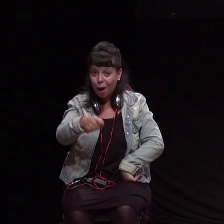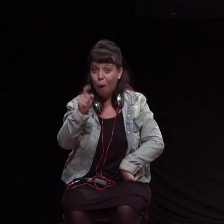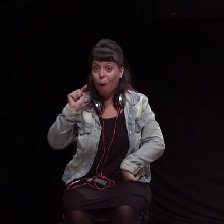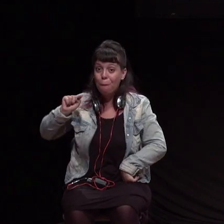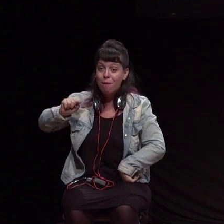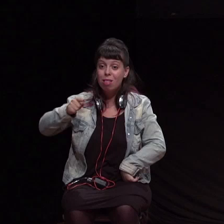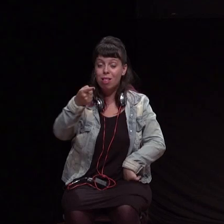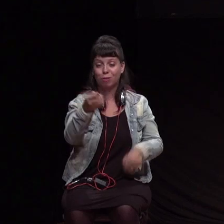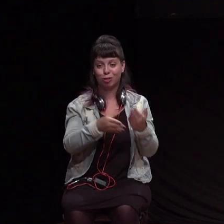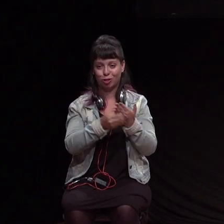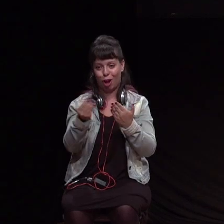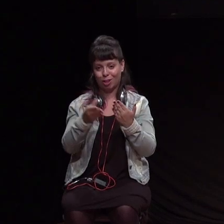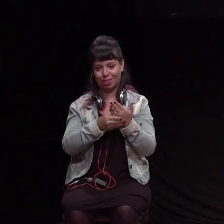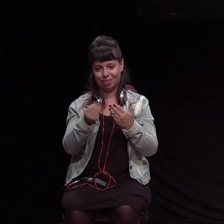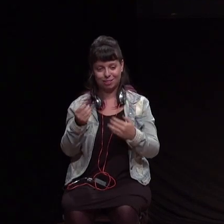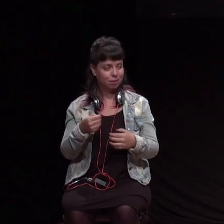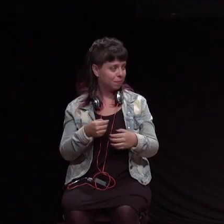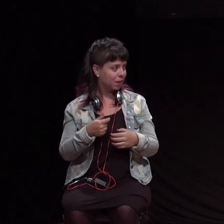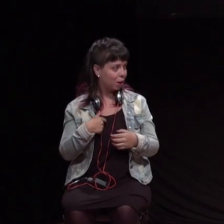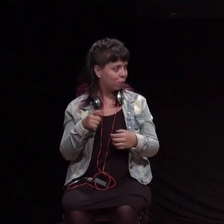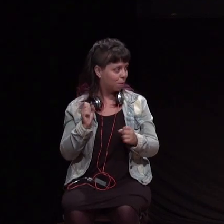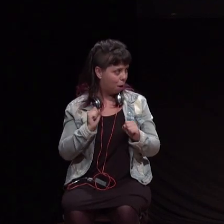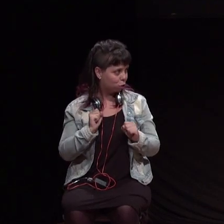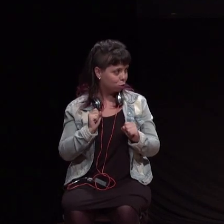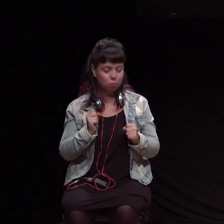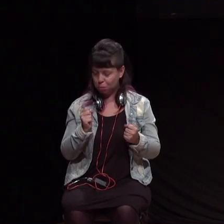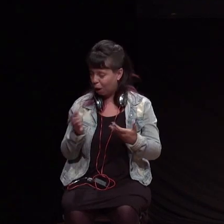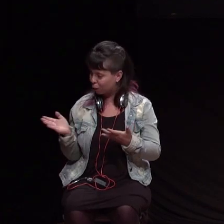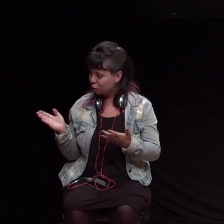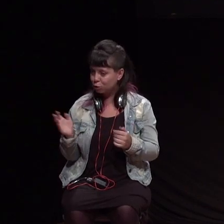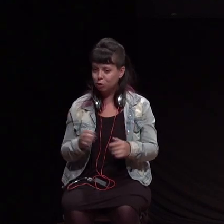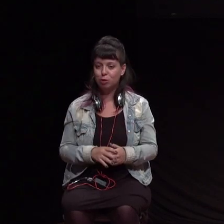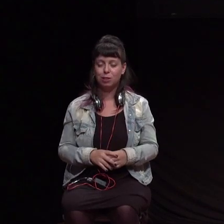Bom, eu vou então. Posso? Pode ir, Pedro.